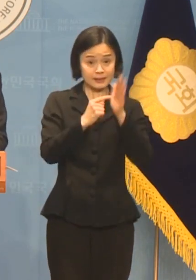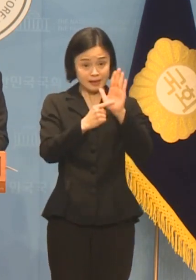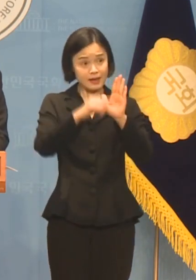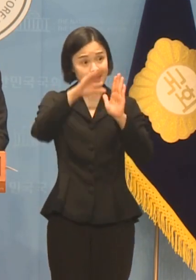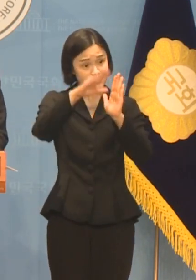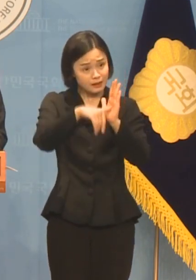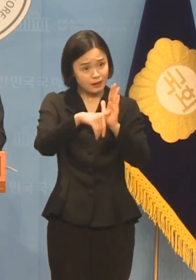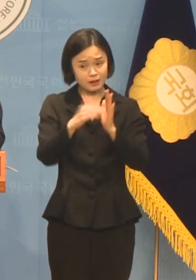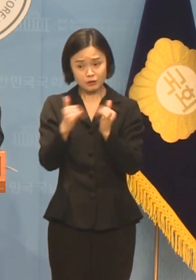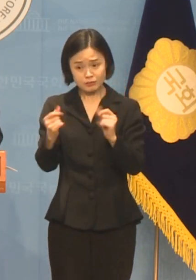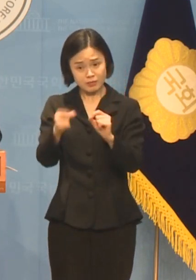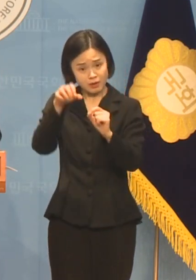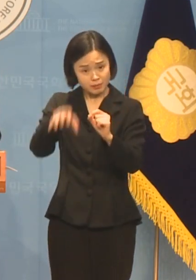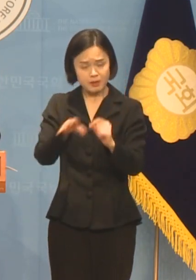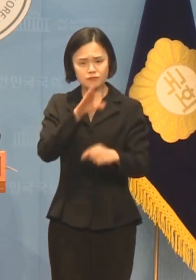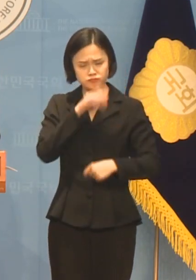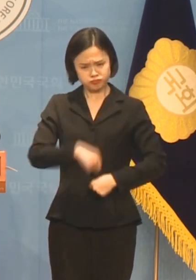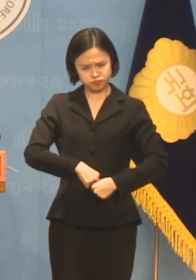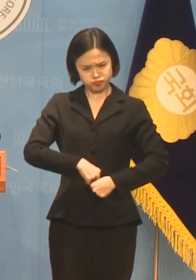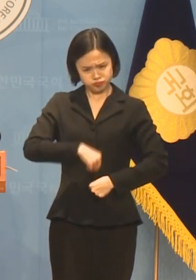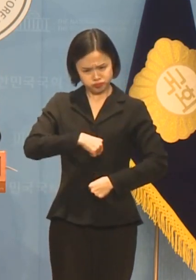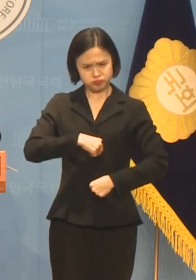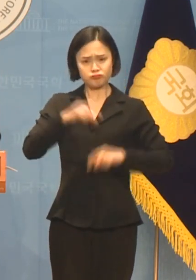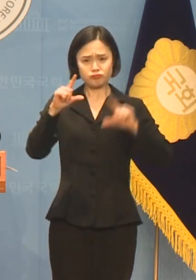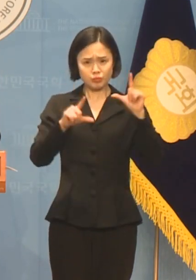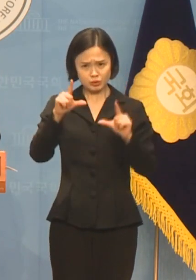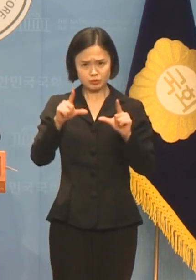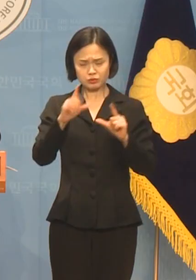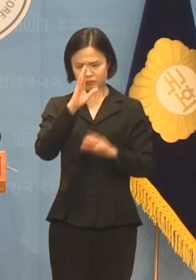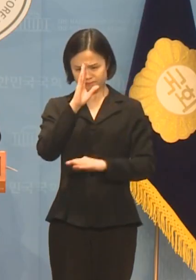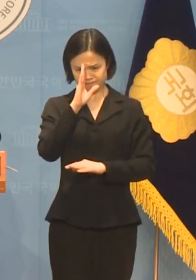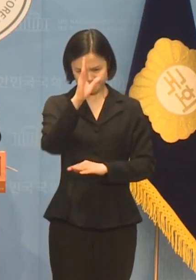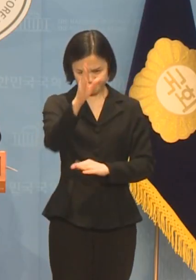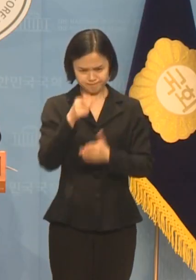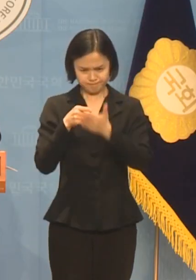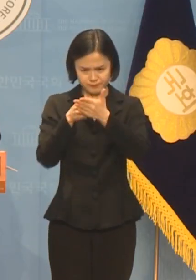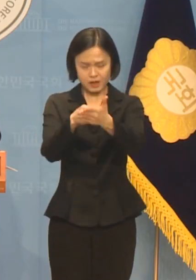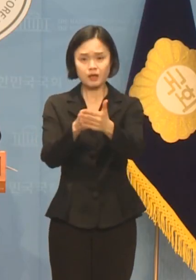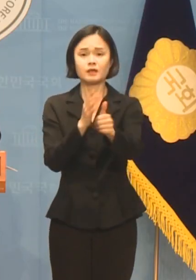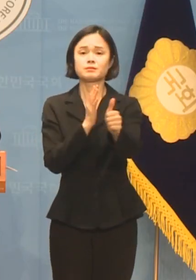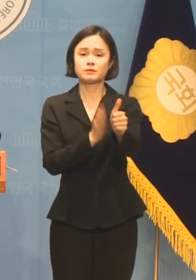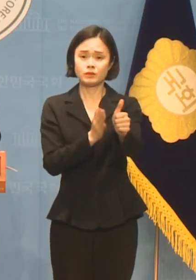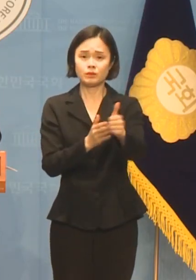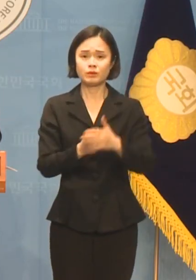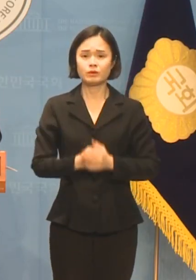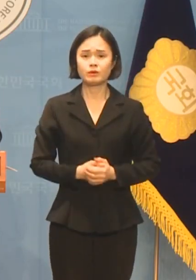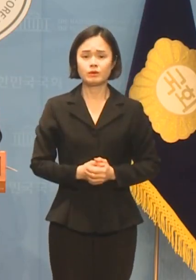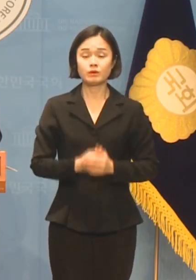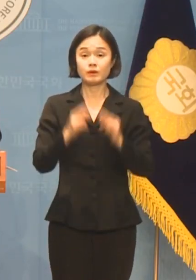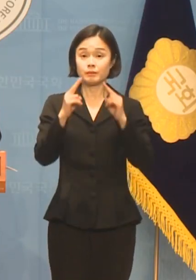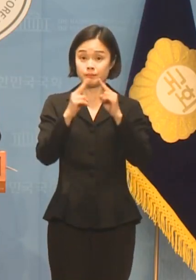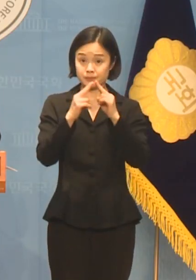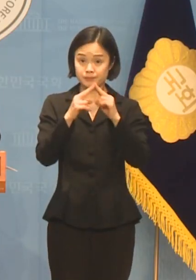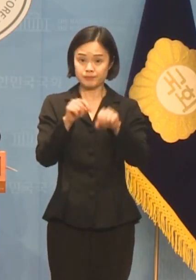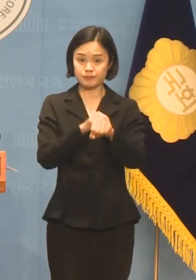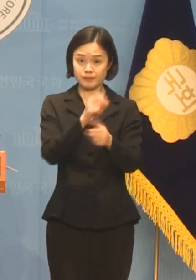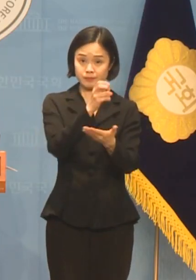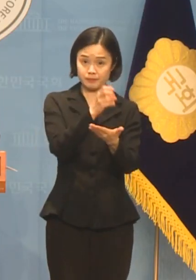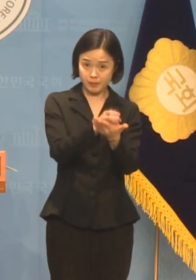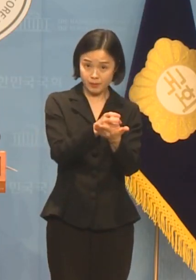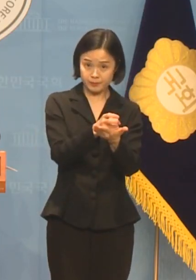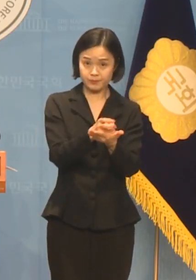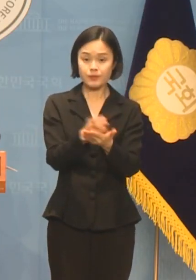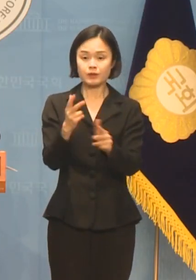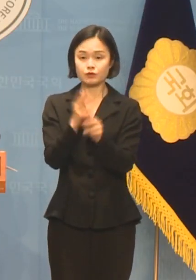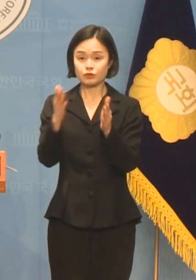앞에서 진정성 있게 우회전해 주십시오. 반도체 특별법과 주